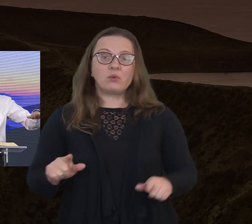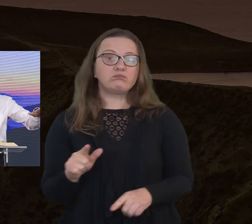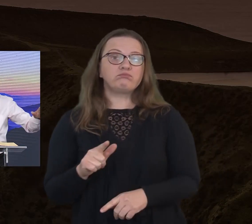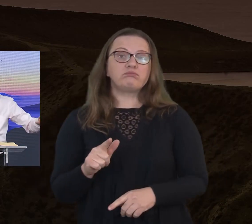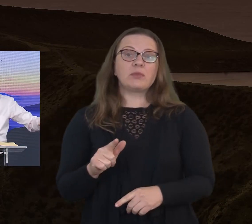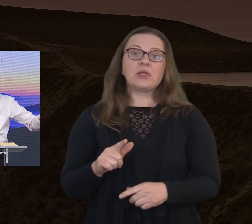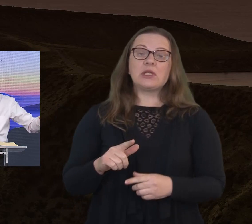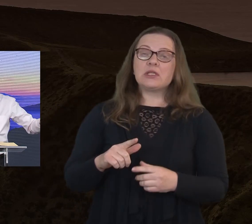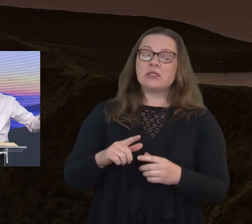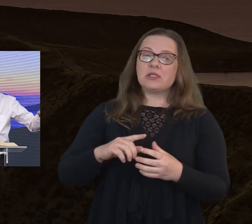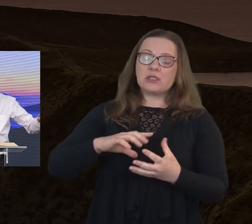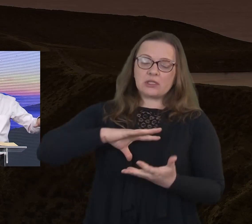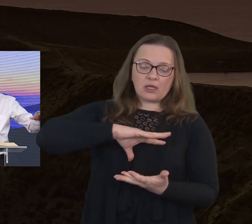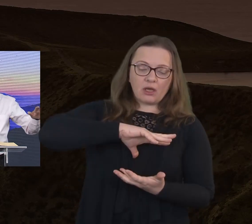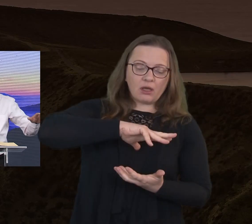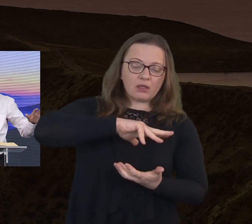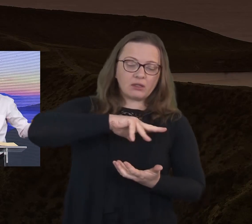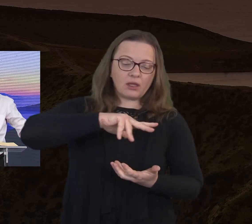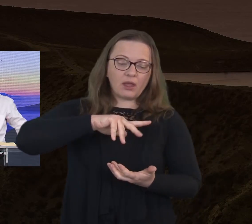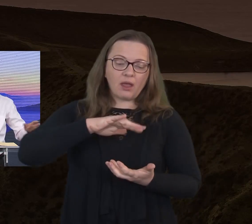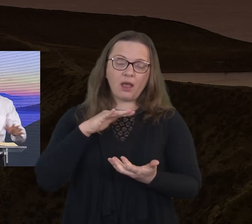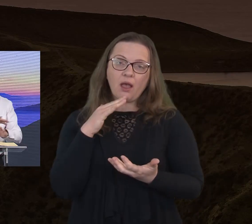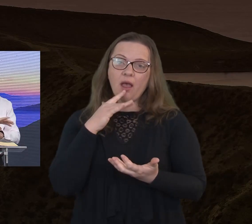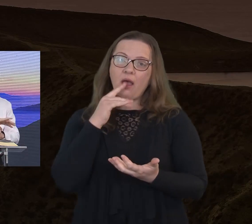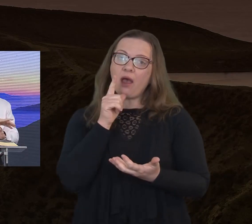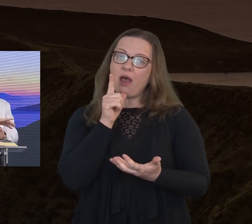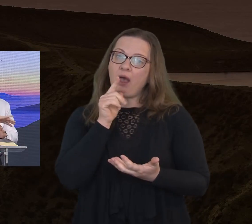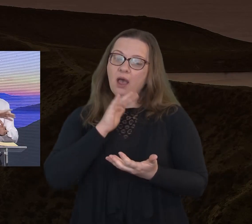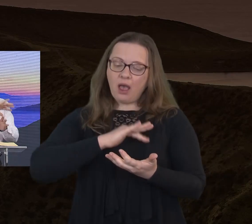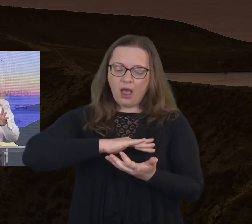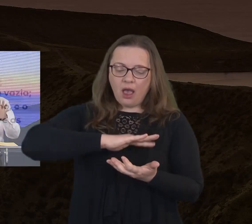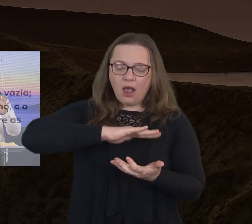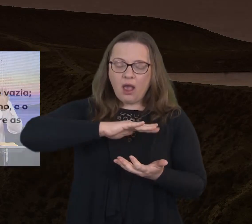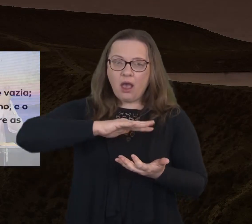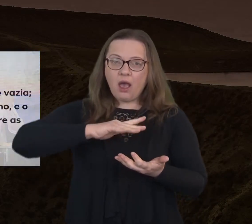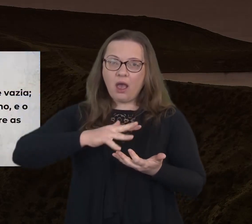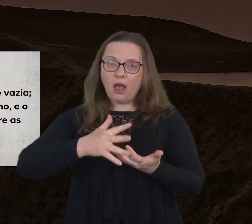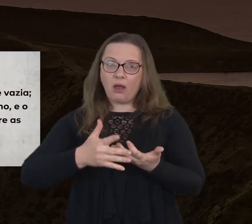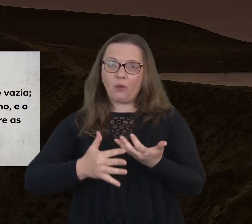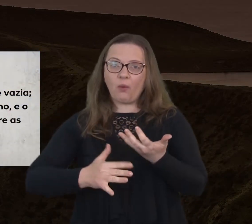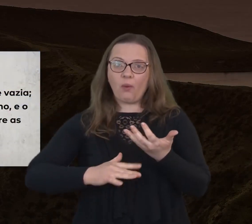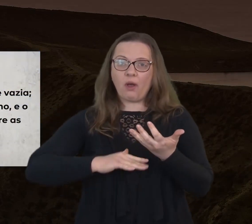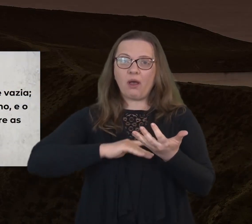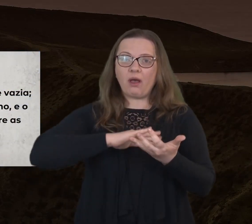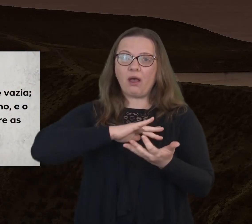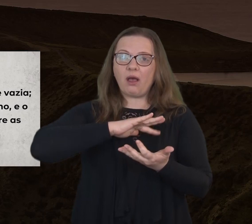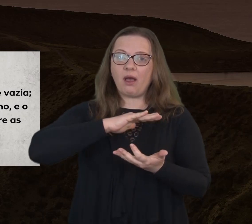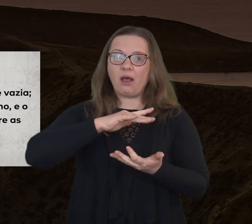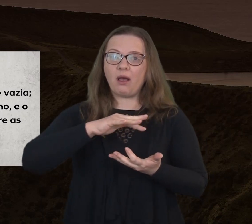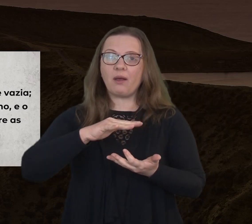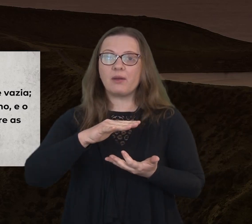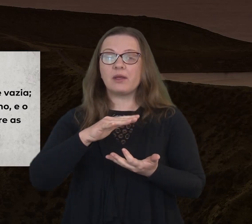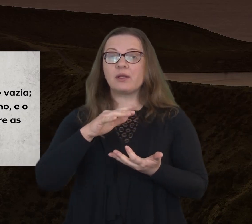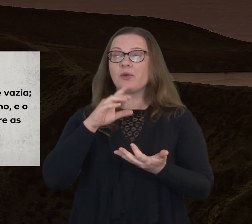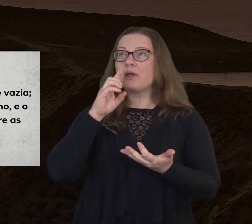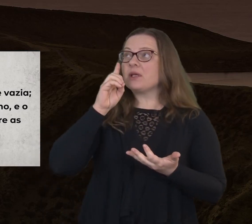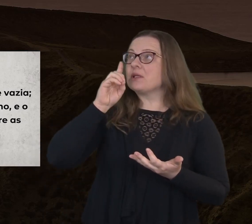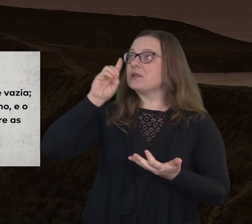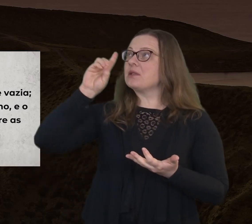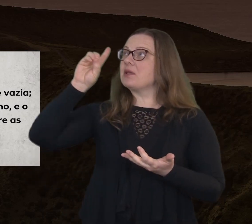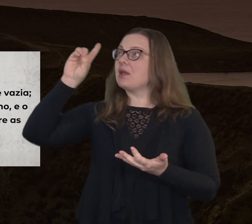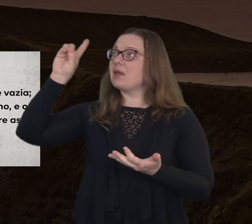de Deus pairava por sobre as águas, porque a terra estava toda inundada, né, pelo